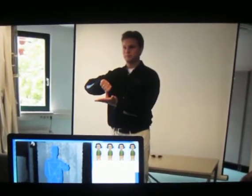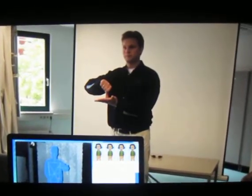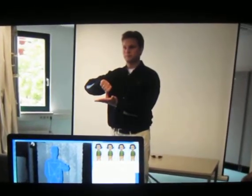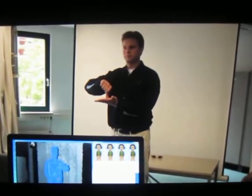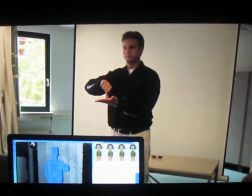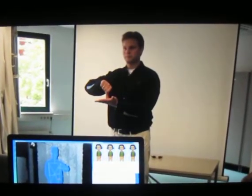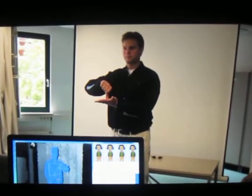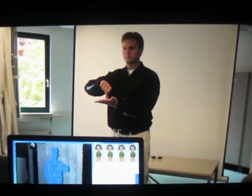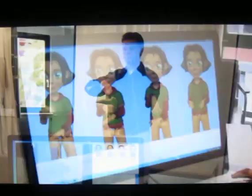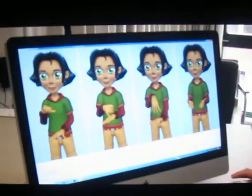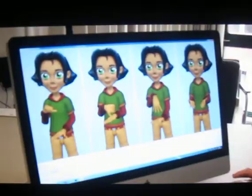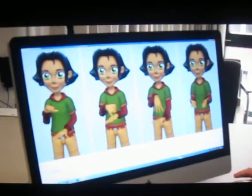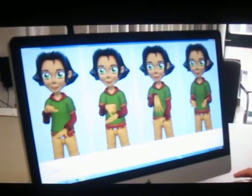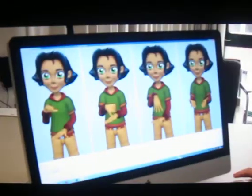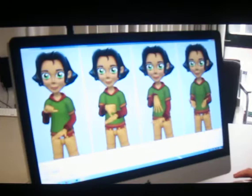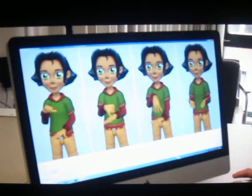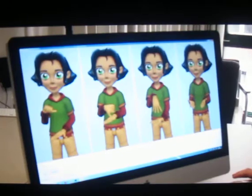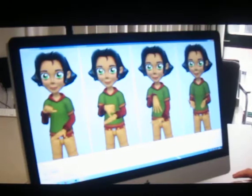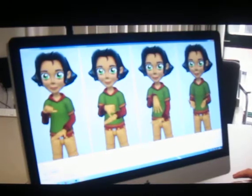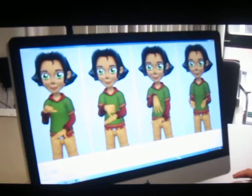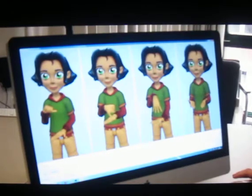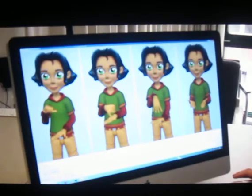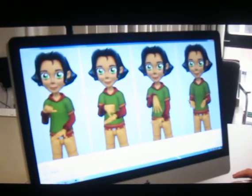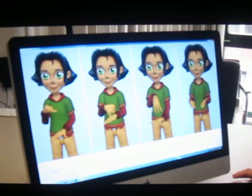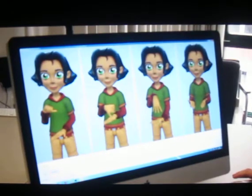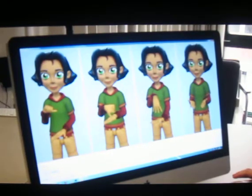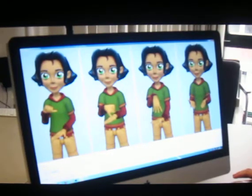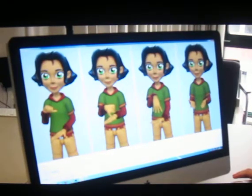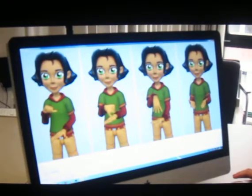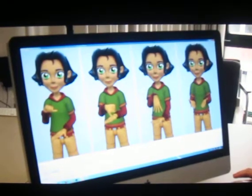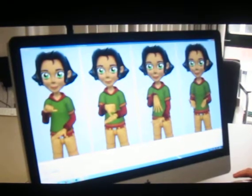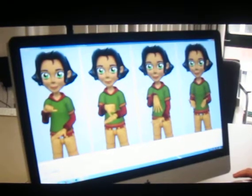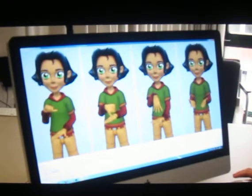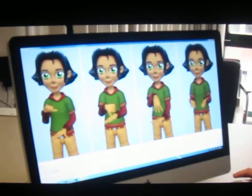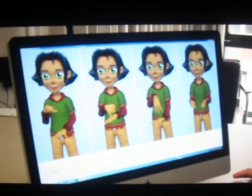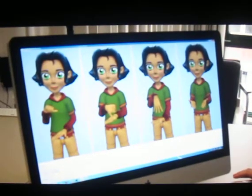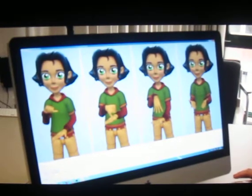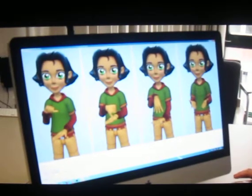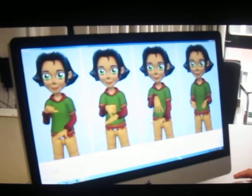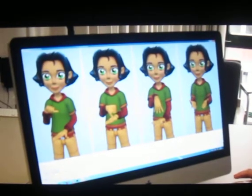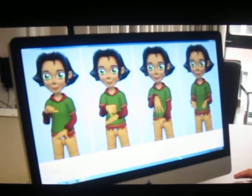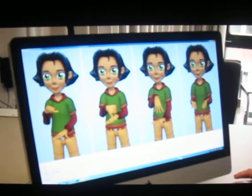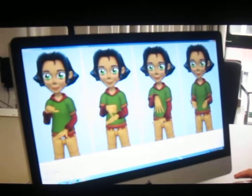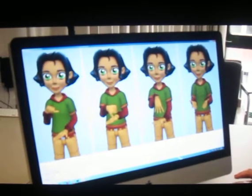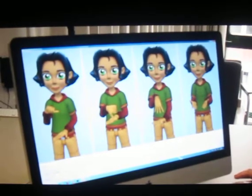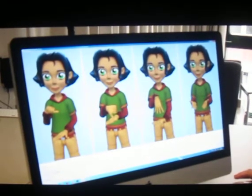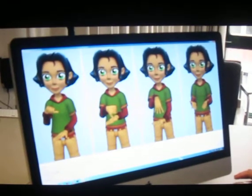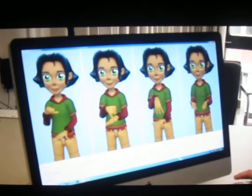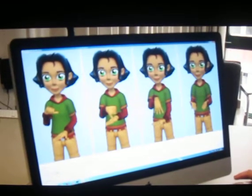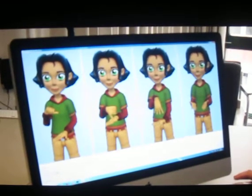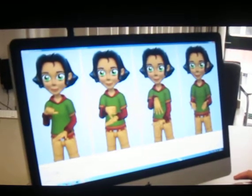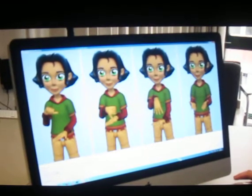Und es liefert dann verschiedene mögliche Treffer, aus denen man dann die gewünschte Gebärde einfach auswählen kann.